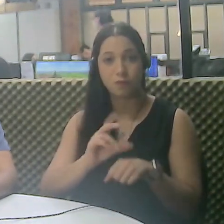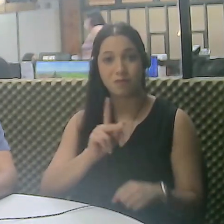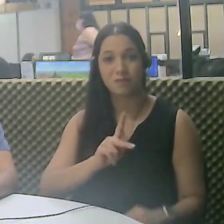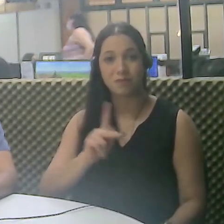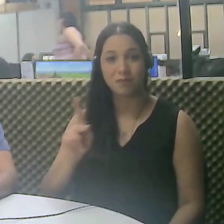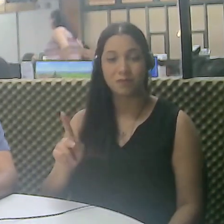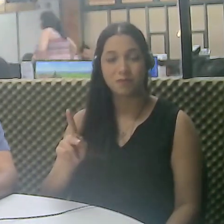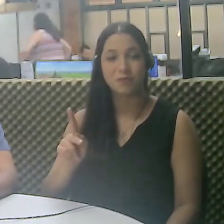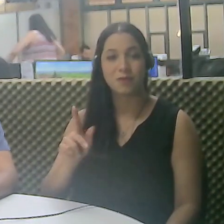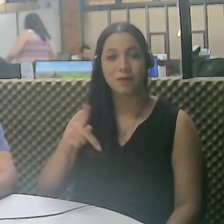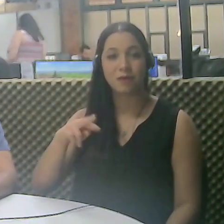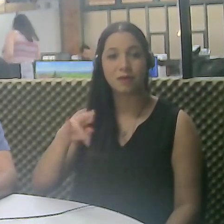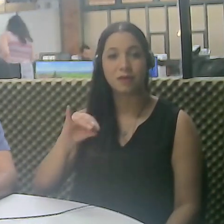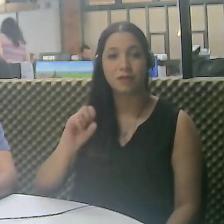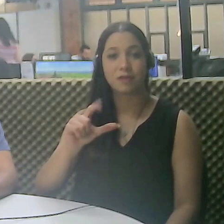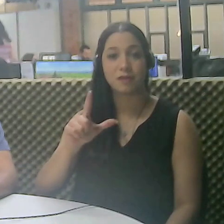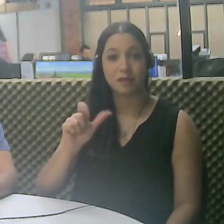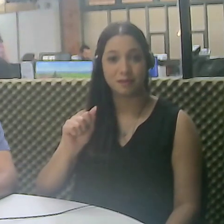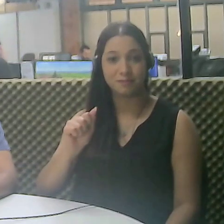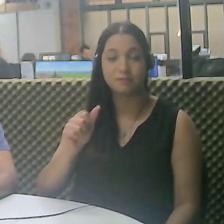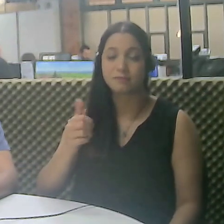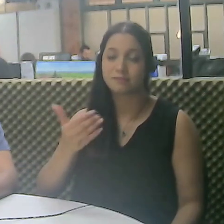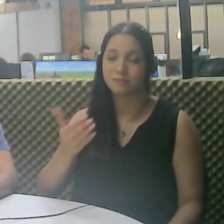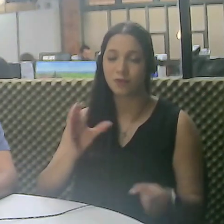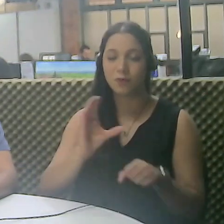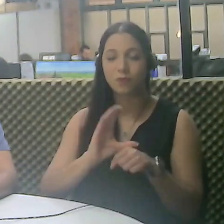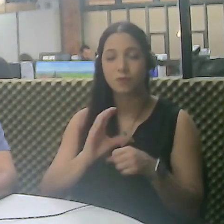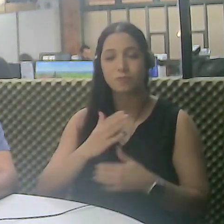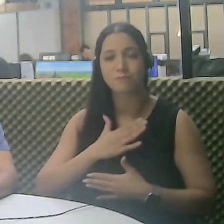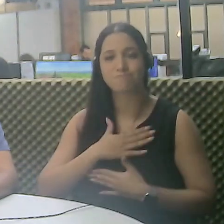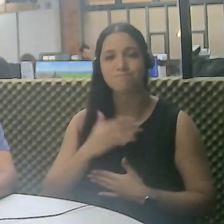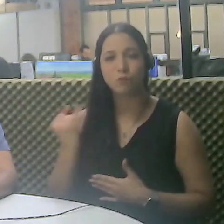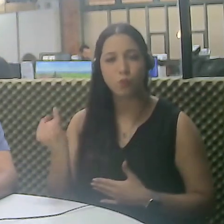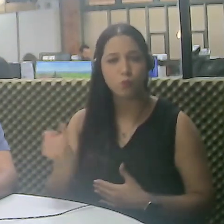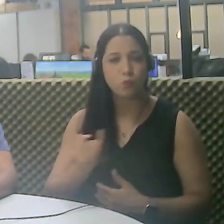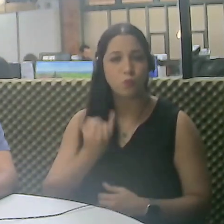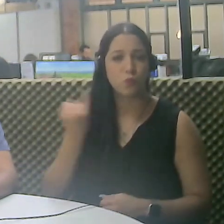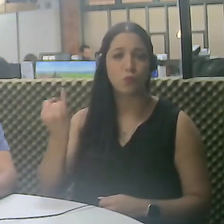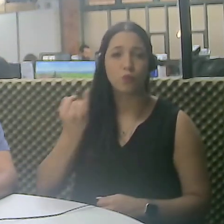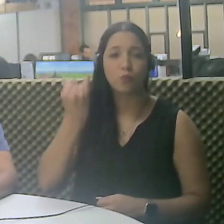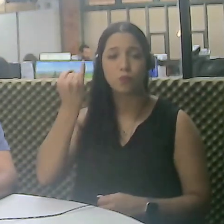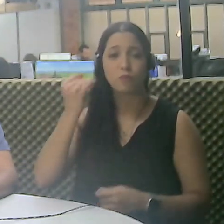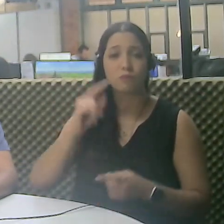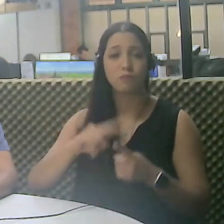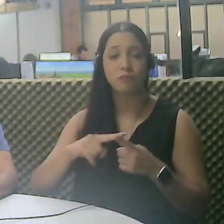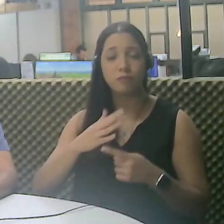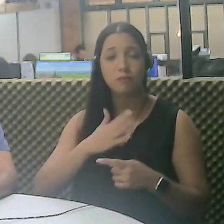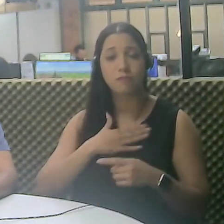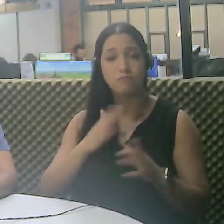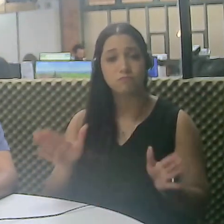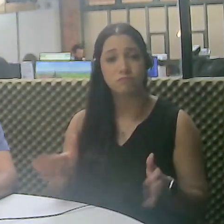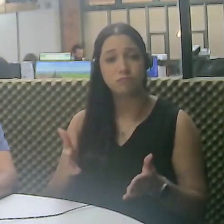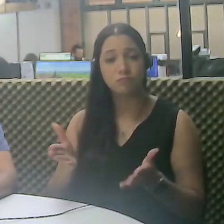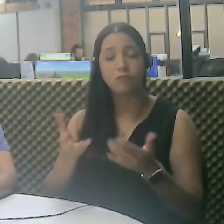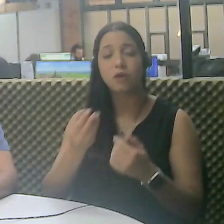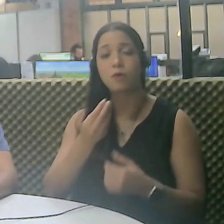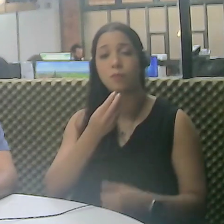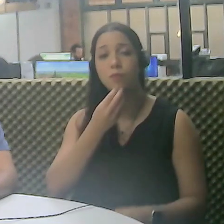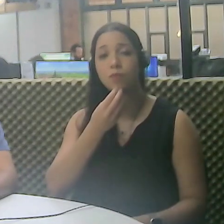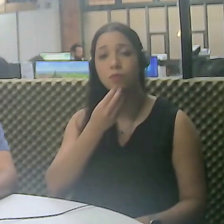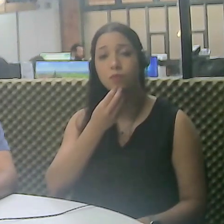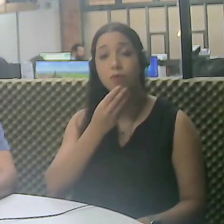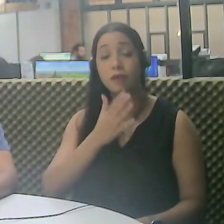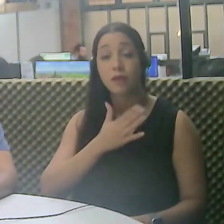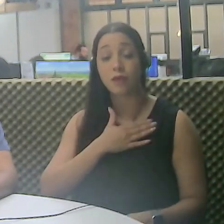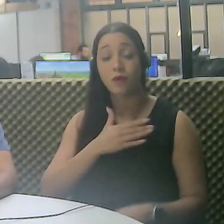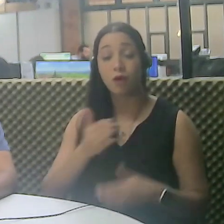professora amada Priscila, né, então esse curso para mim foi muito importante, né, que me deu incentivo, abrir portas, né, hoje eu tenho uma